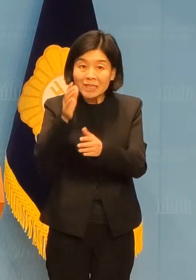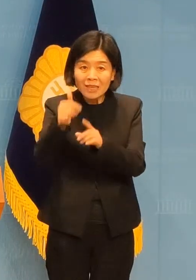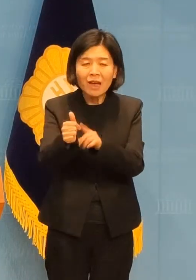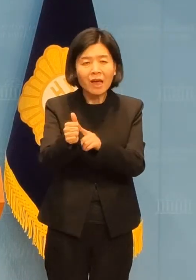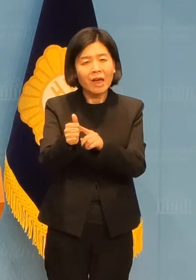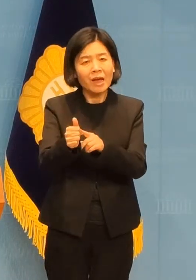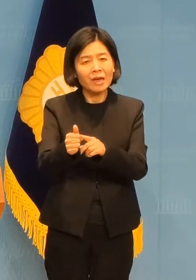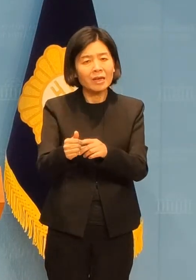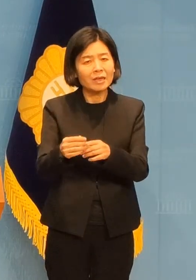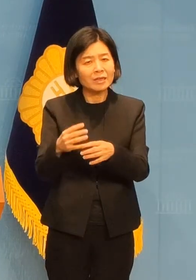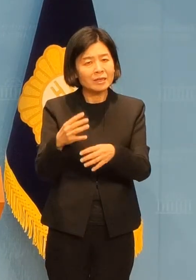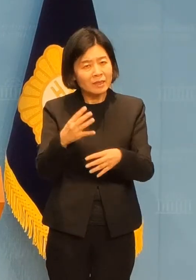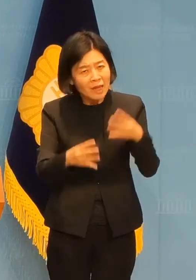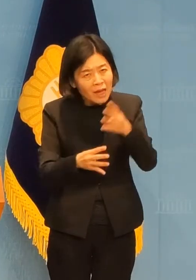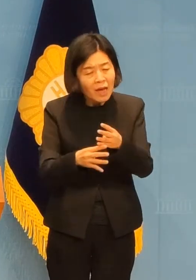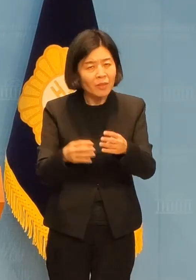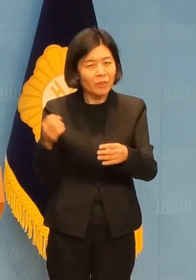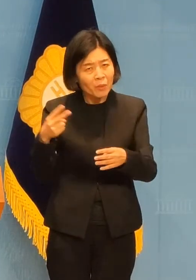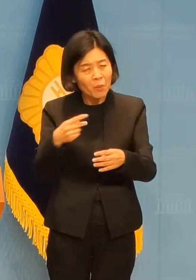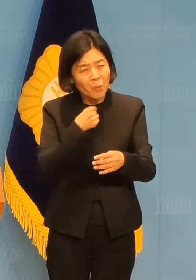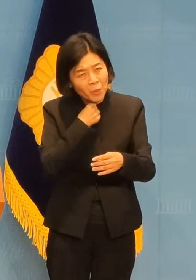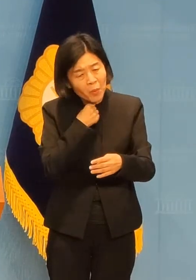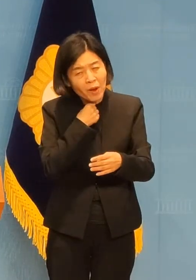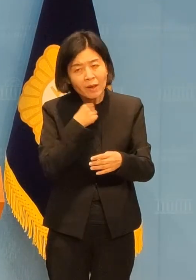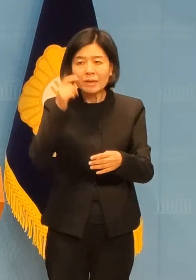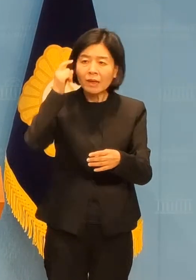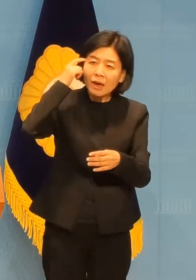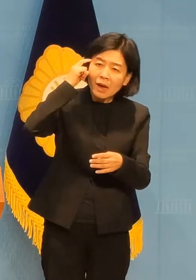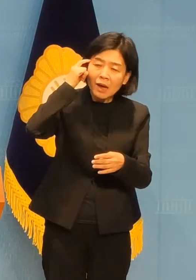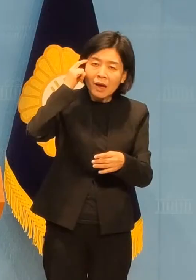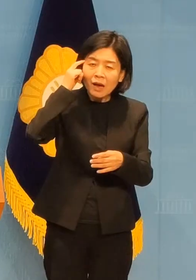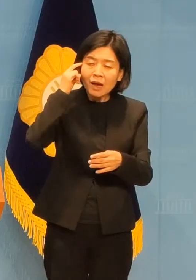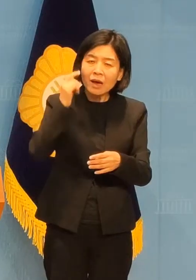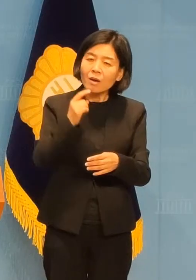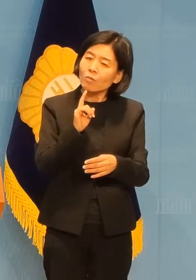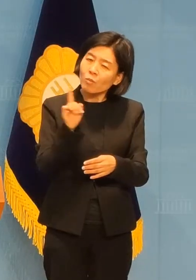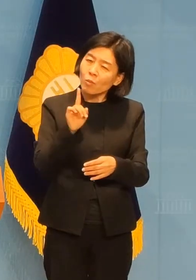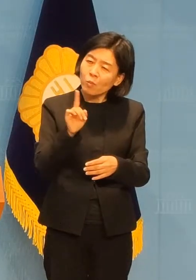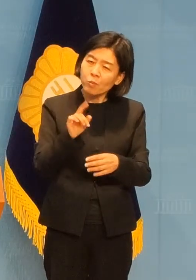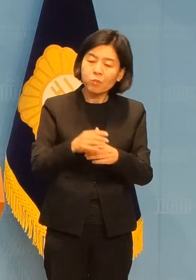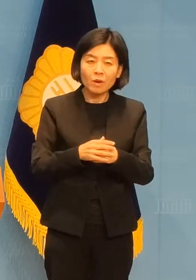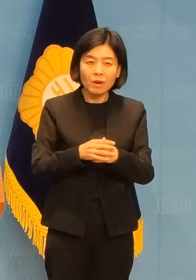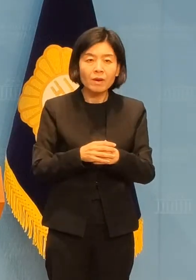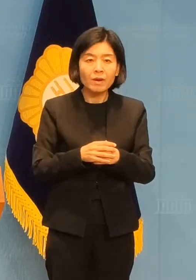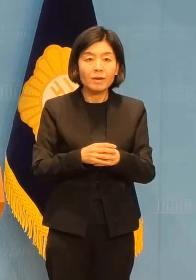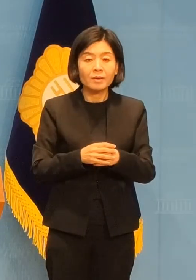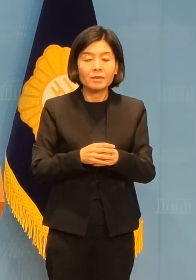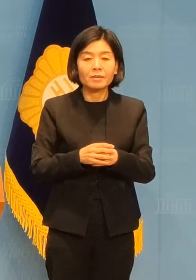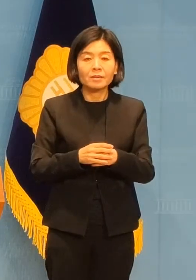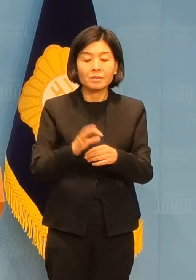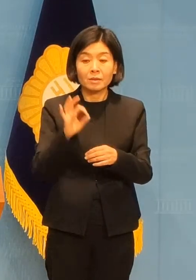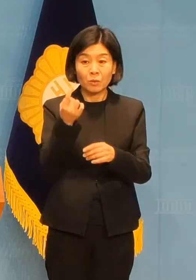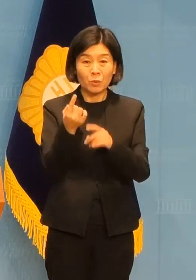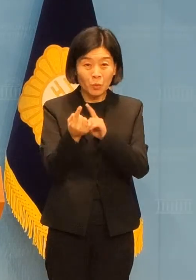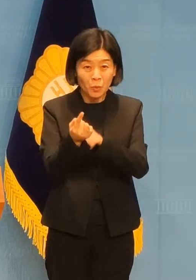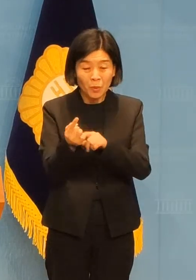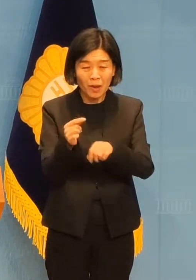연임권 때문에 이런 일 하는 것일까요? 어쨌든 저희가 이 잘못된 일에